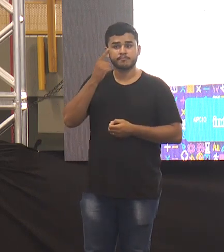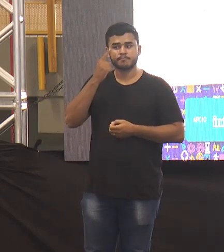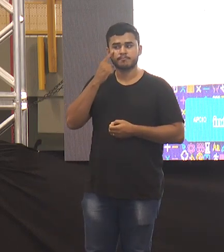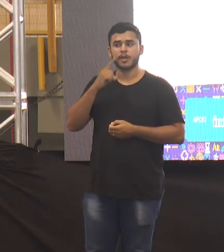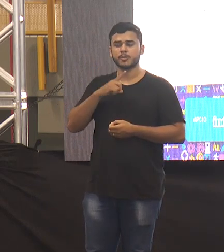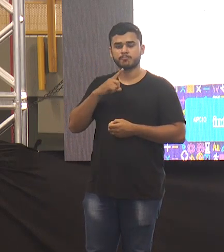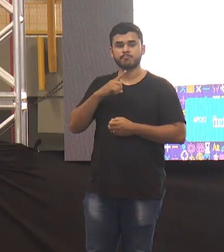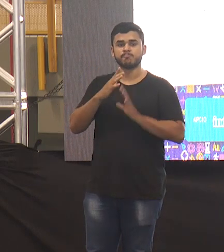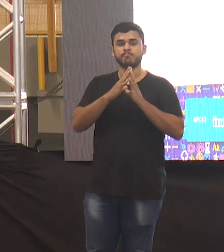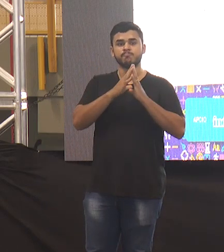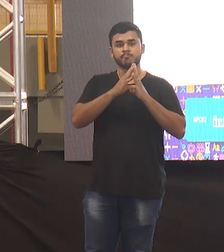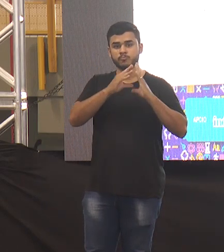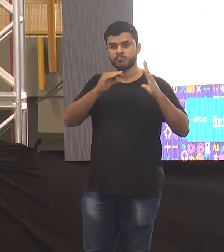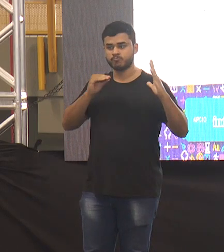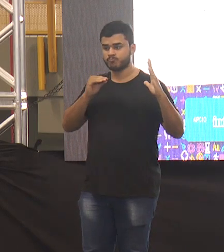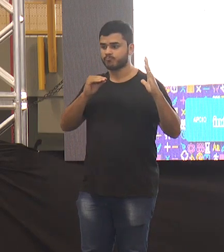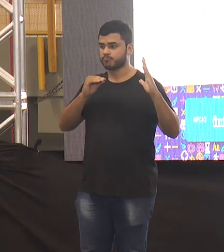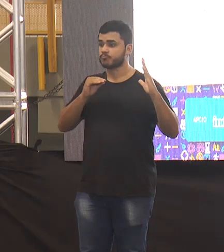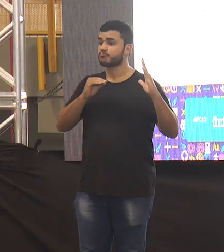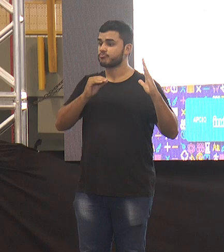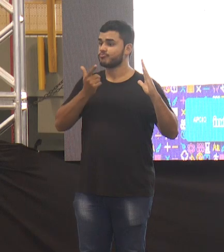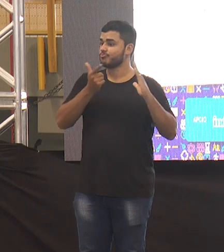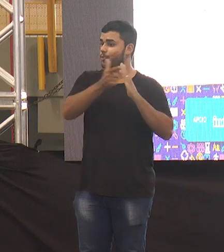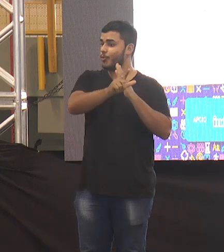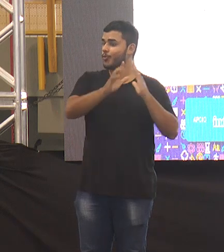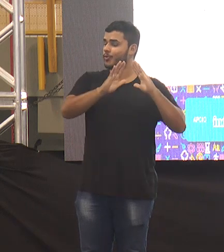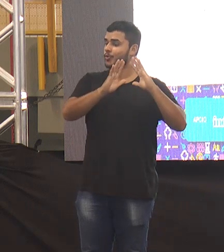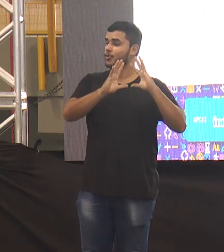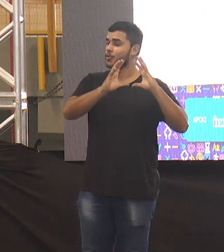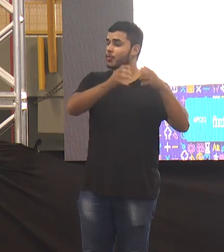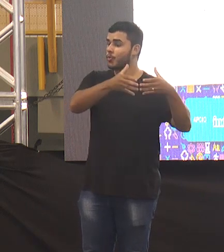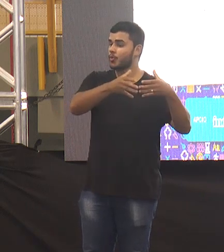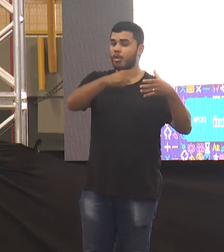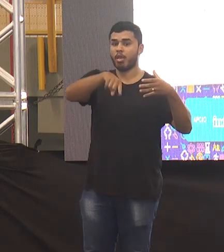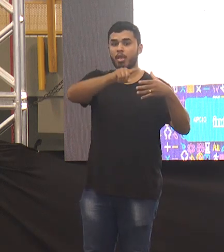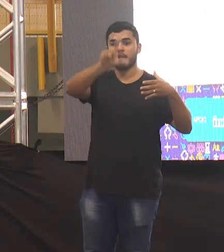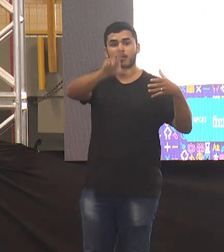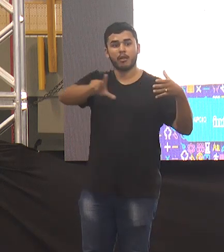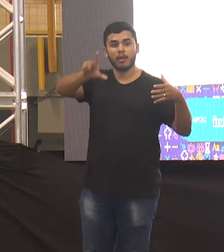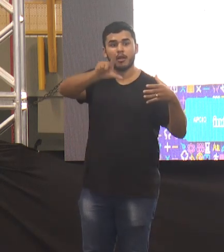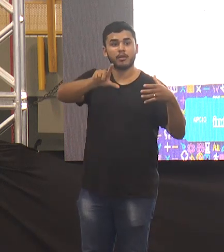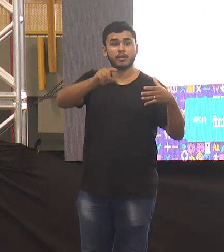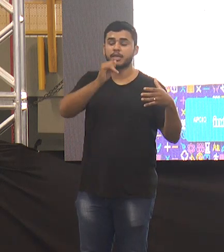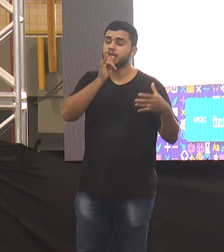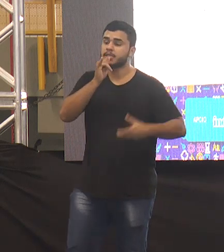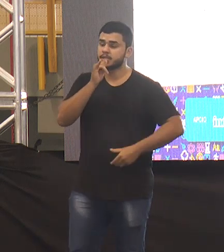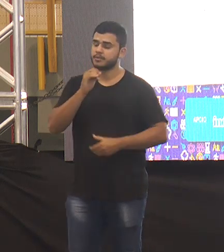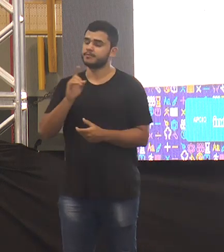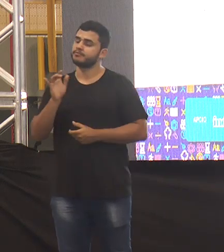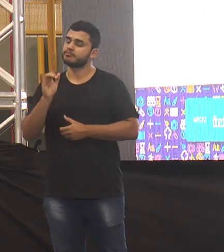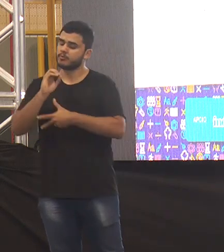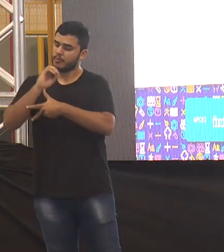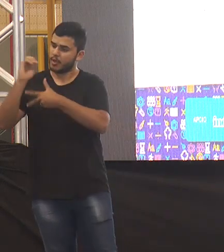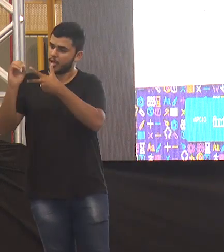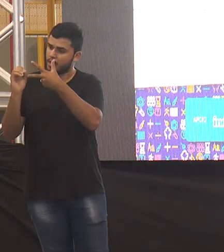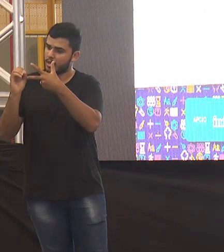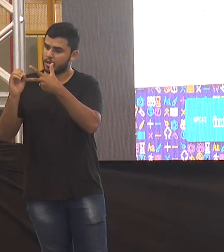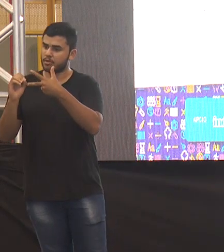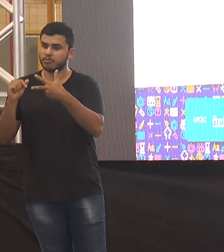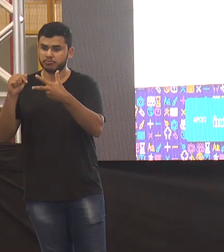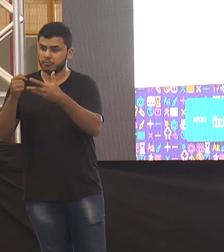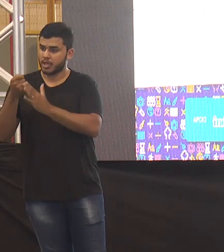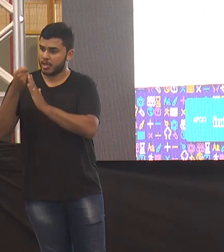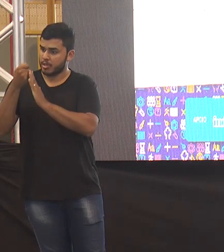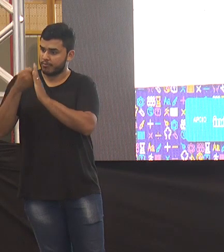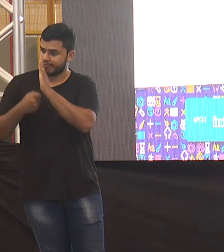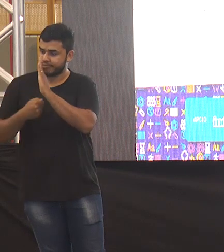escola. Então o Enem pode colocar um texto atual e pedir que você perceba se